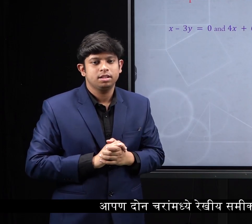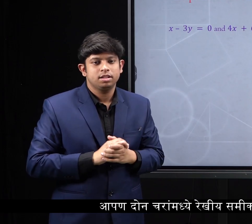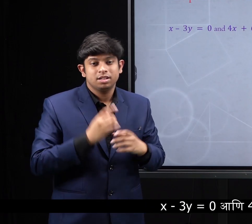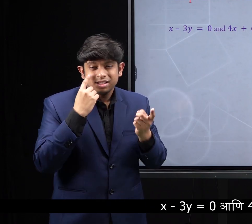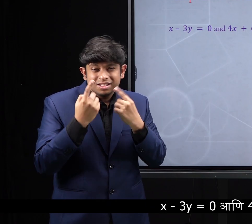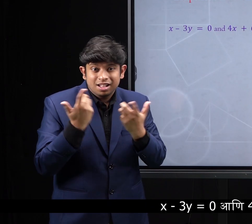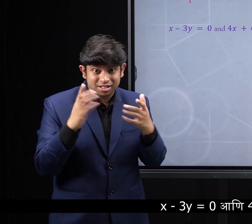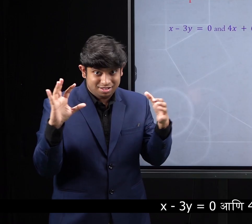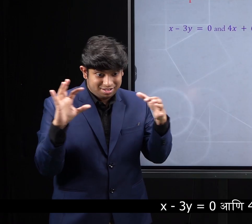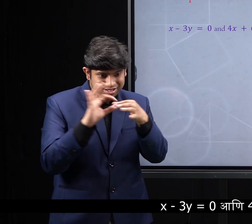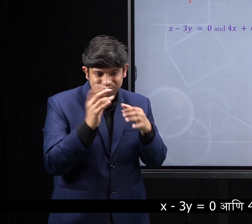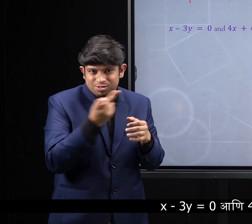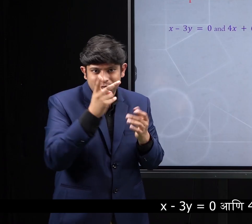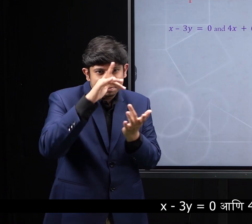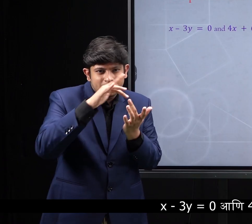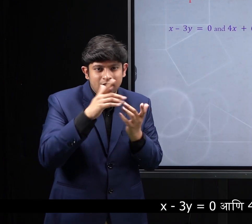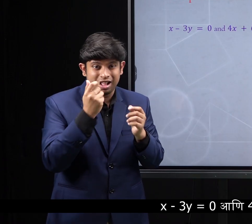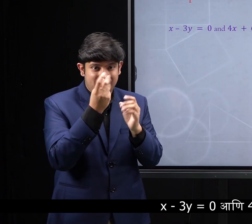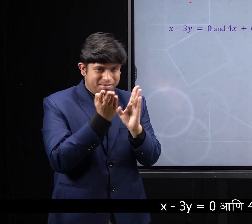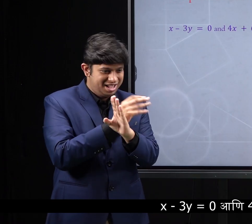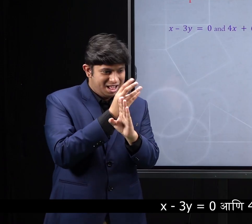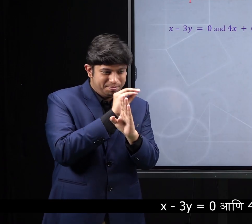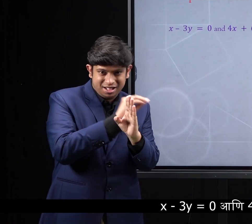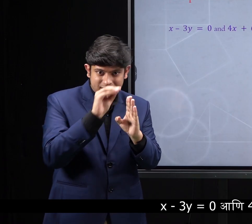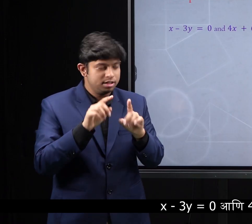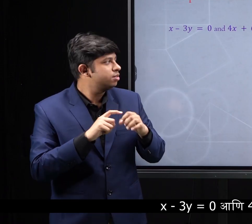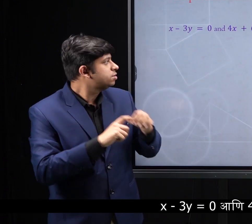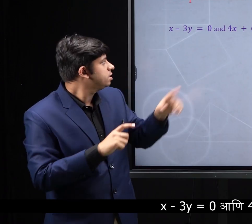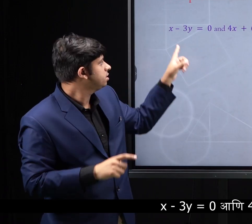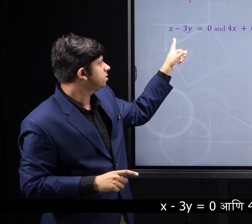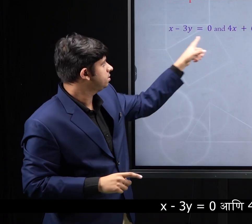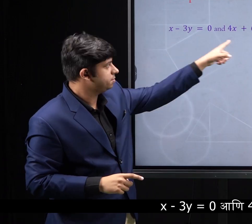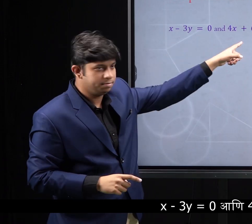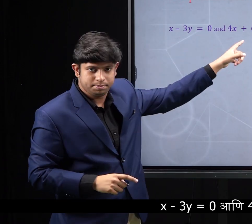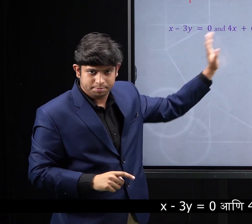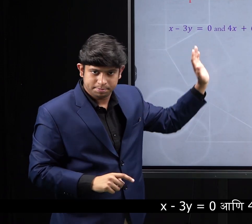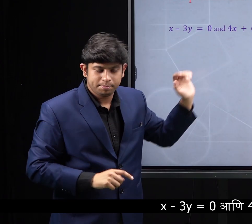x 3y equals 0 आणि 4x plus 6y 24 equals 0.